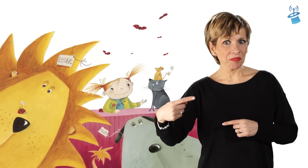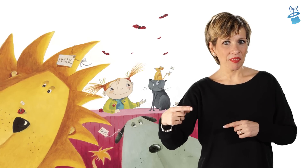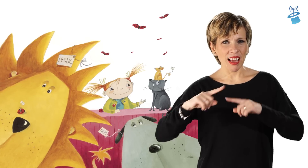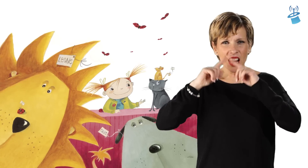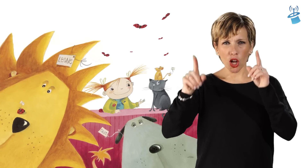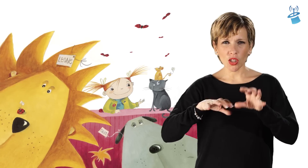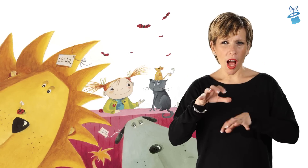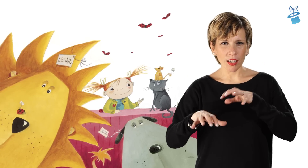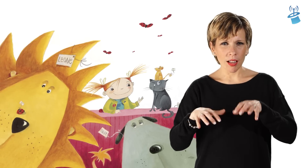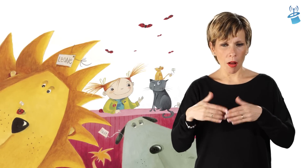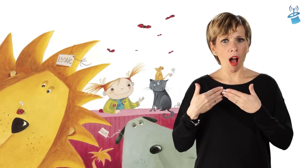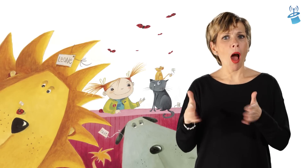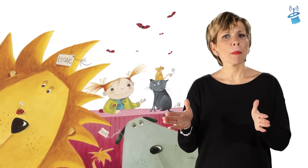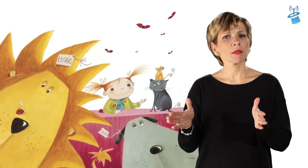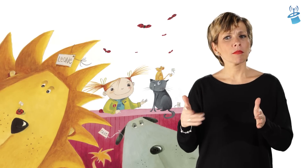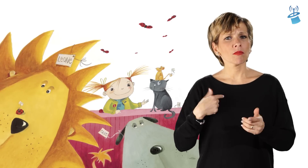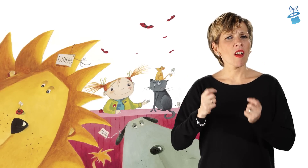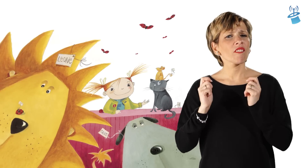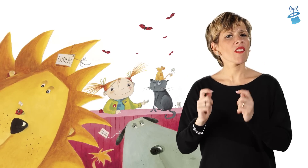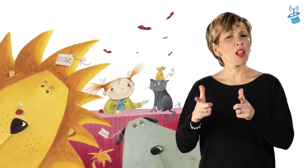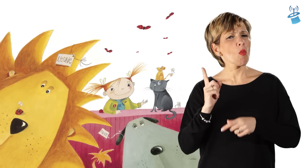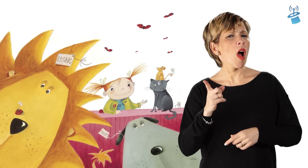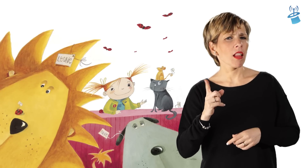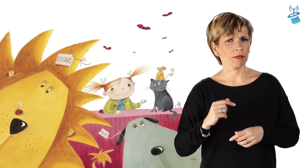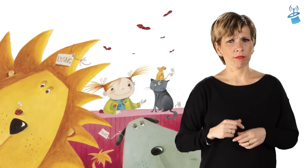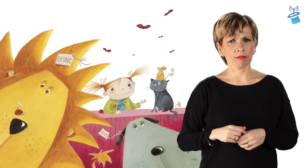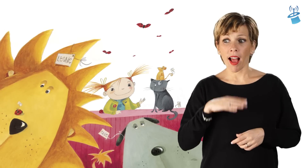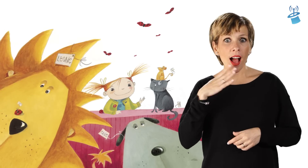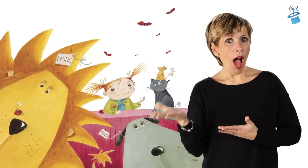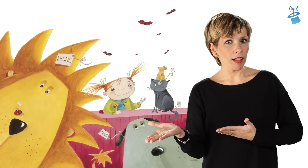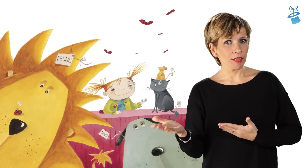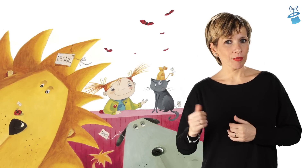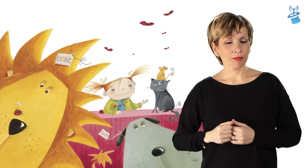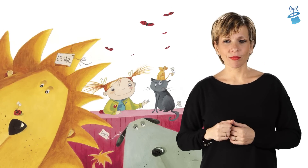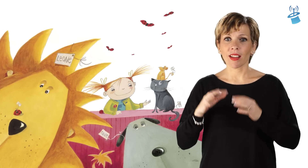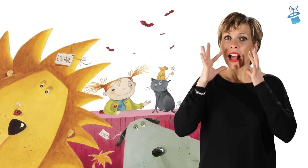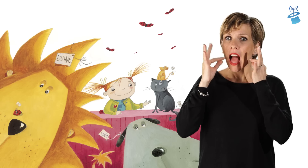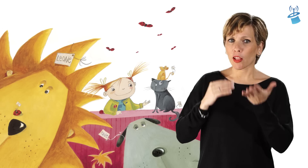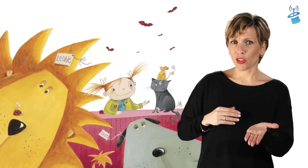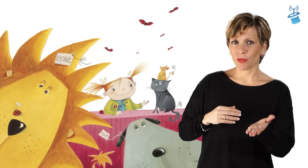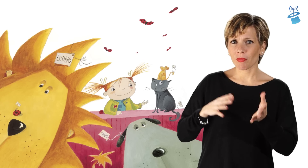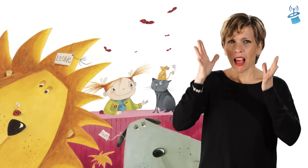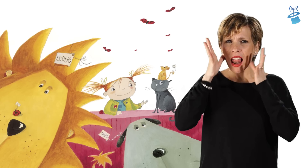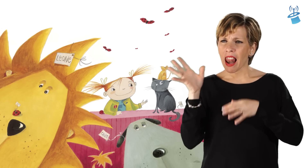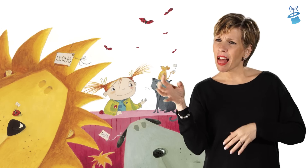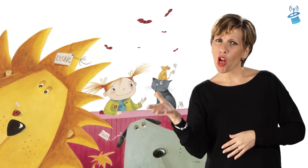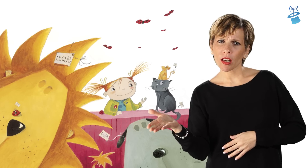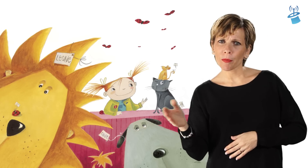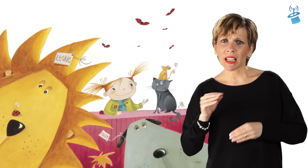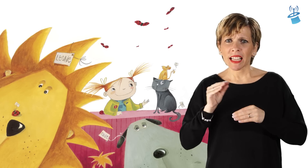Aprirò un negozio di animali e venderò cani, gatti, leoni,